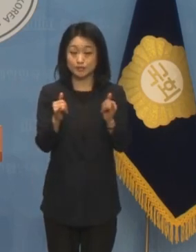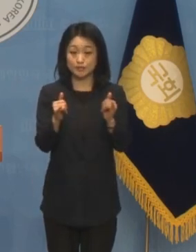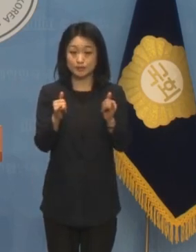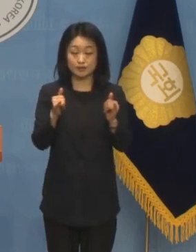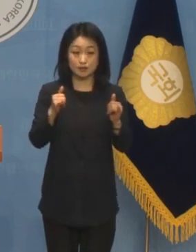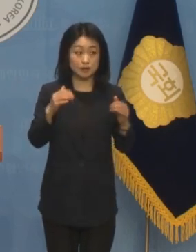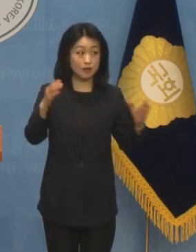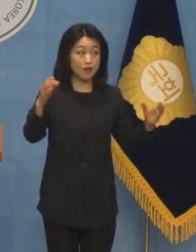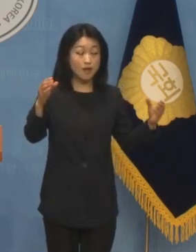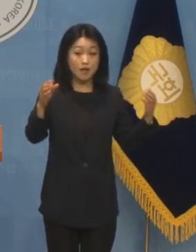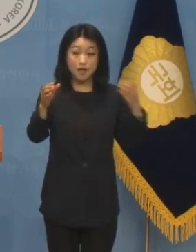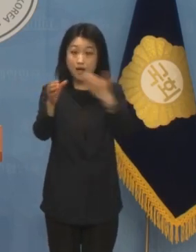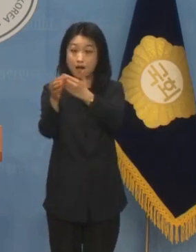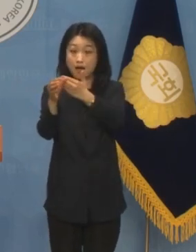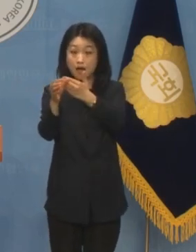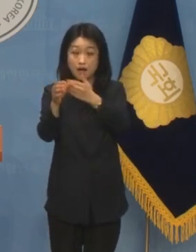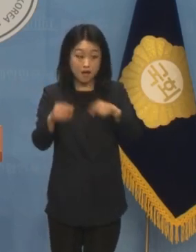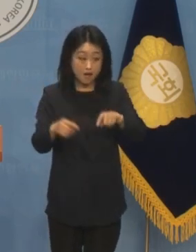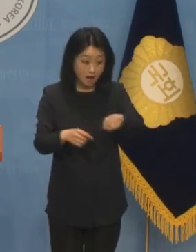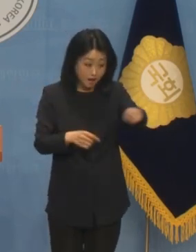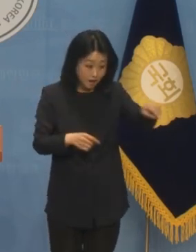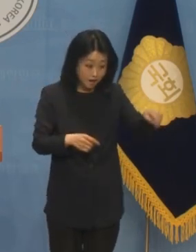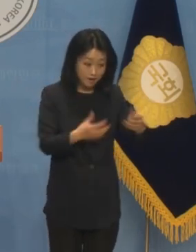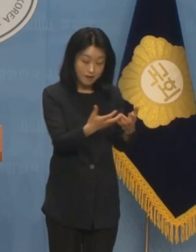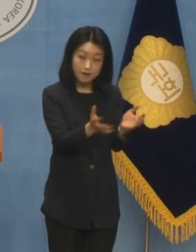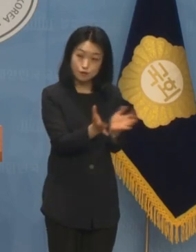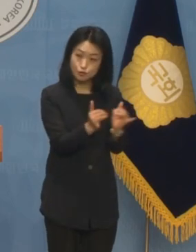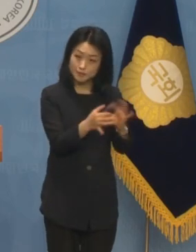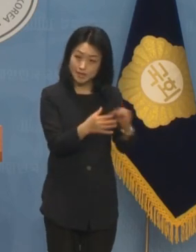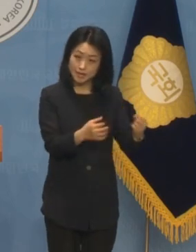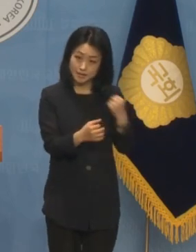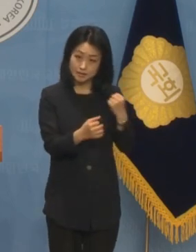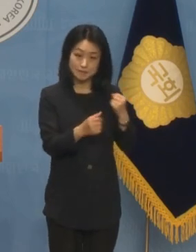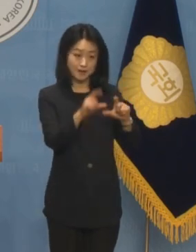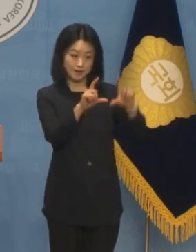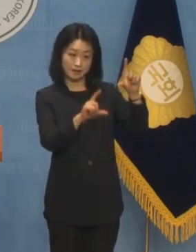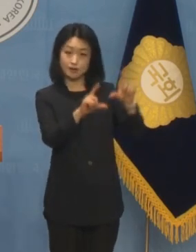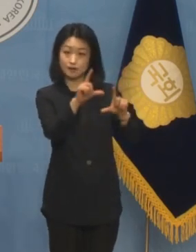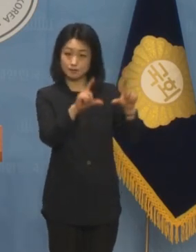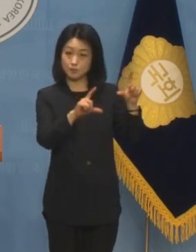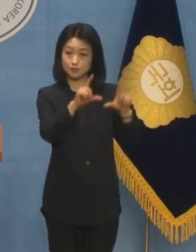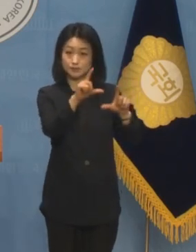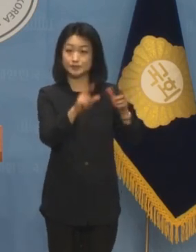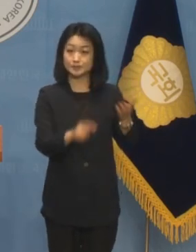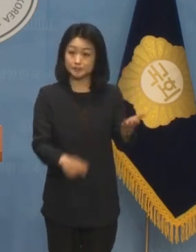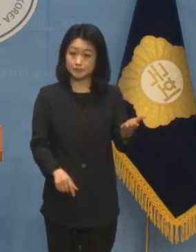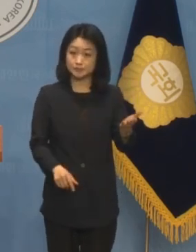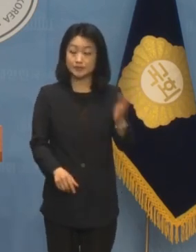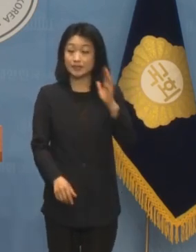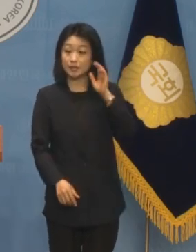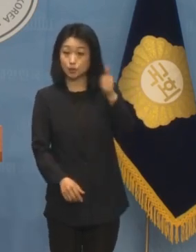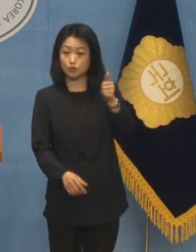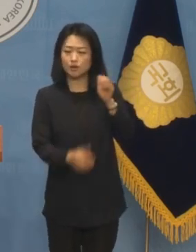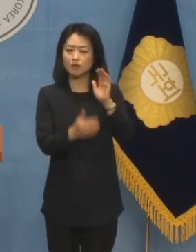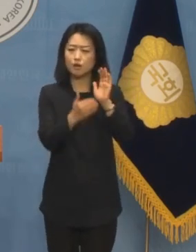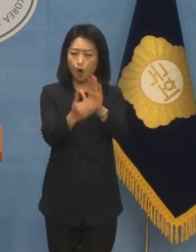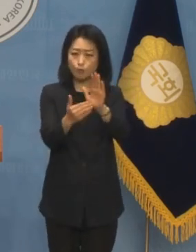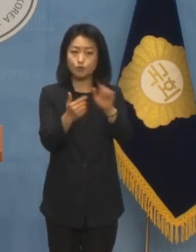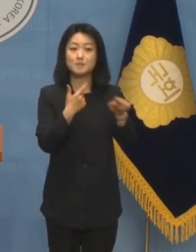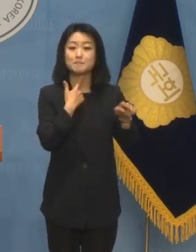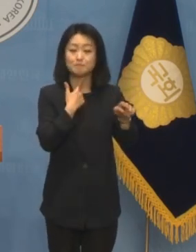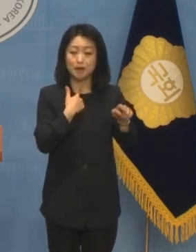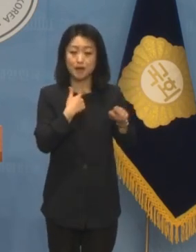정면으로 맞선 단일 대오, 이것이 바로 국민의힘의 실체였습니다. 대통령의 거부권 행사로